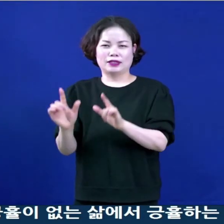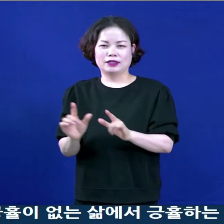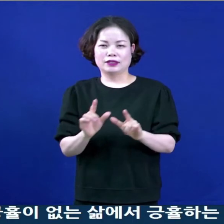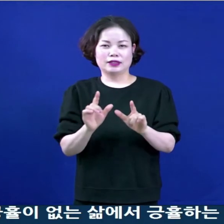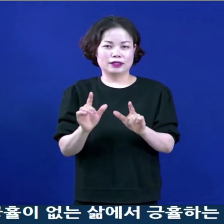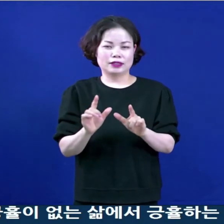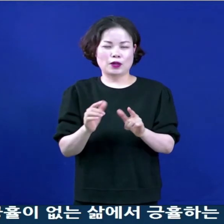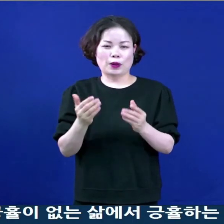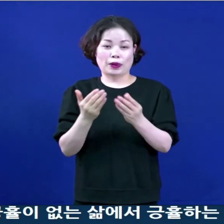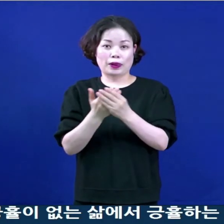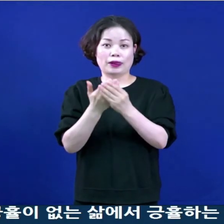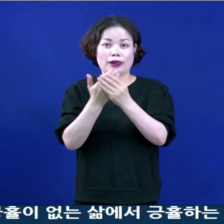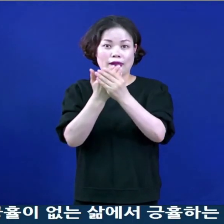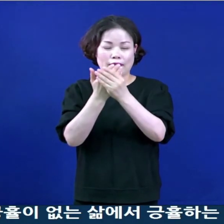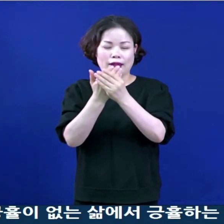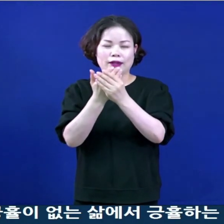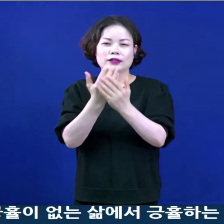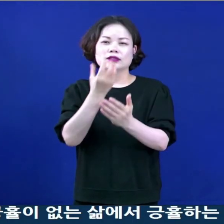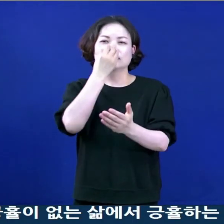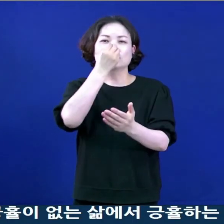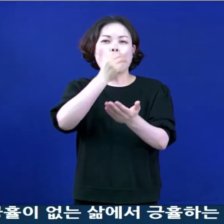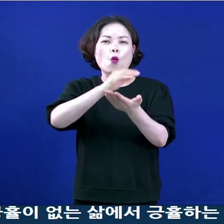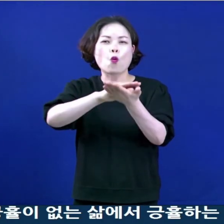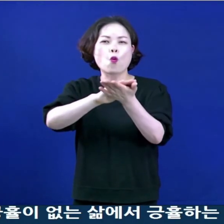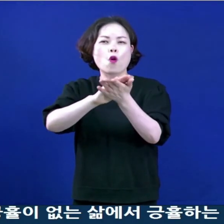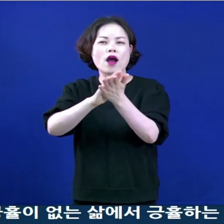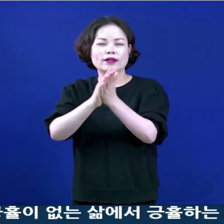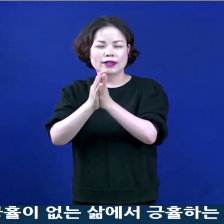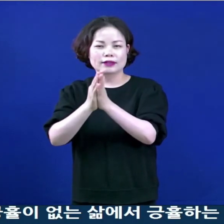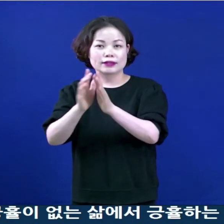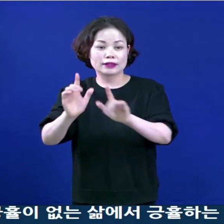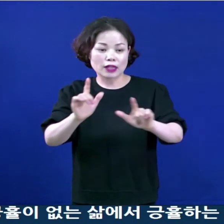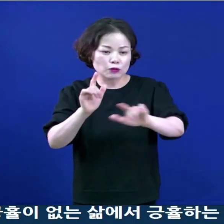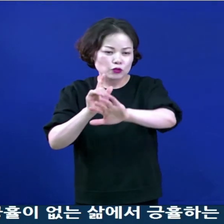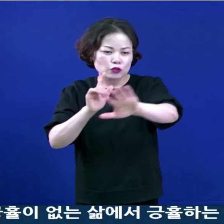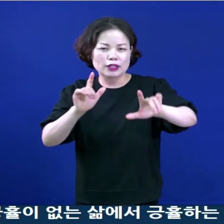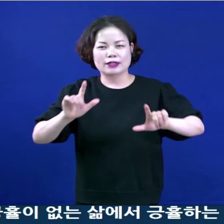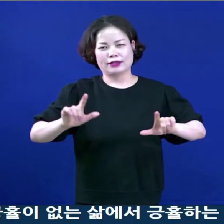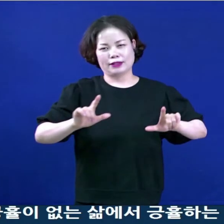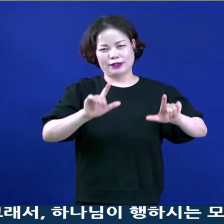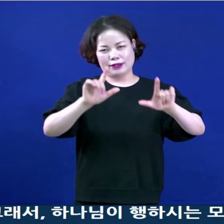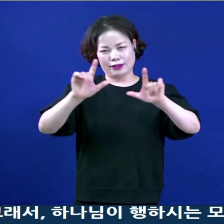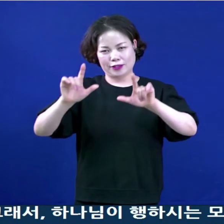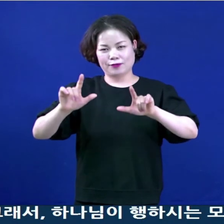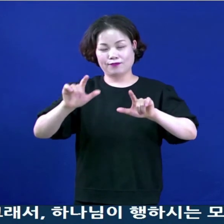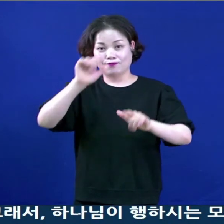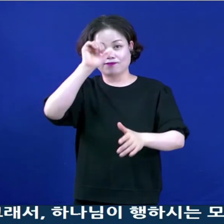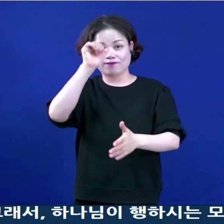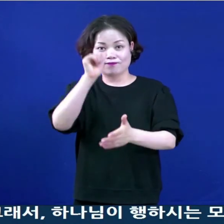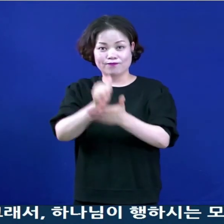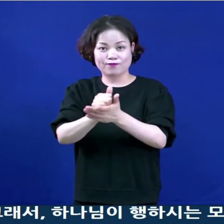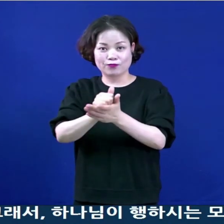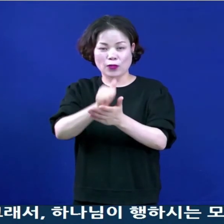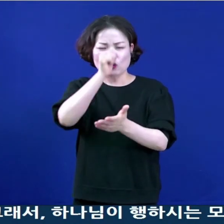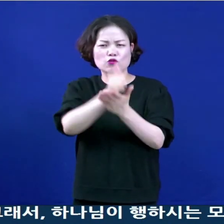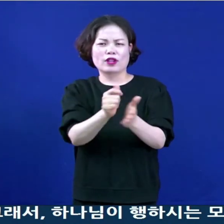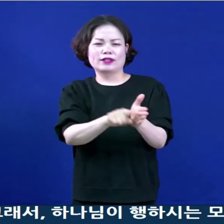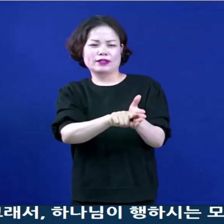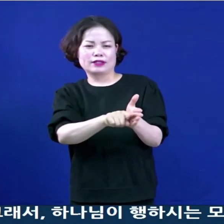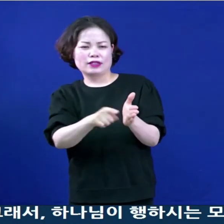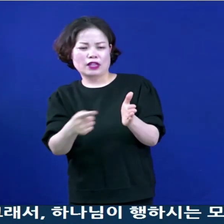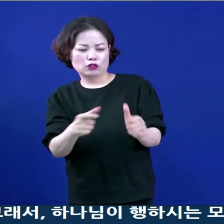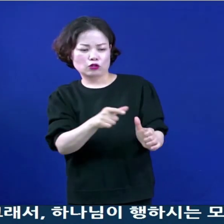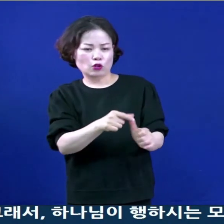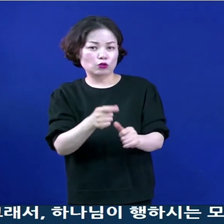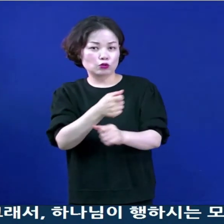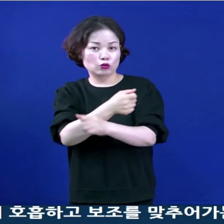옮겨지고 발전되어지고 성화되어지는 이 삶을 우리가 살아가는 것이 죄와 타락에서 구속받은